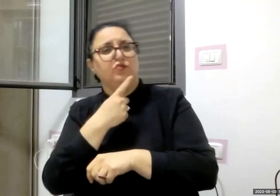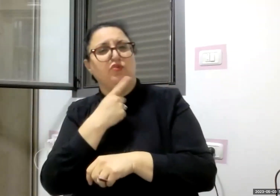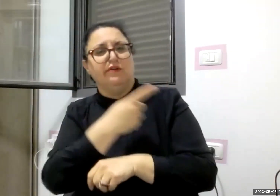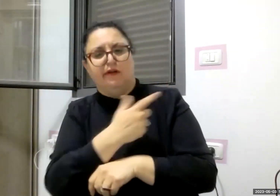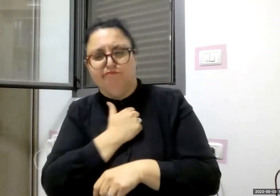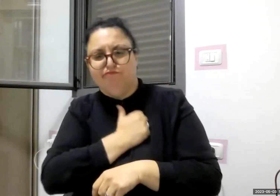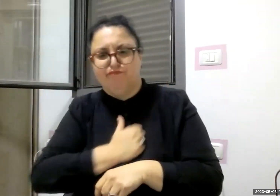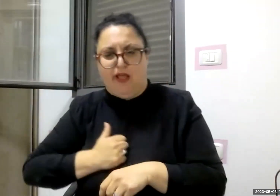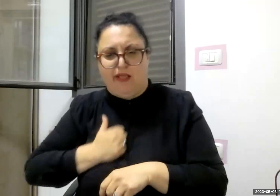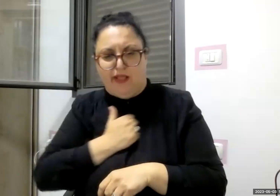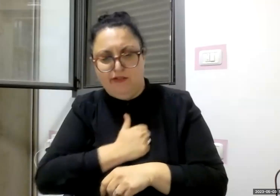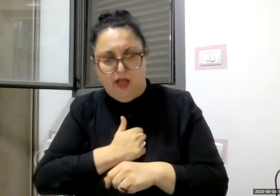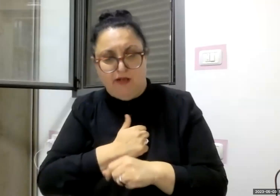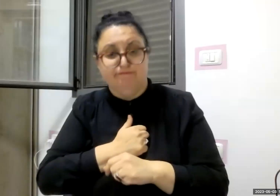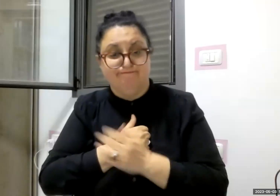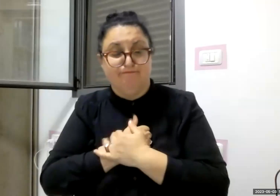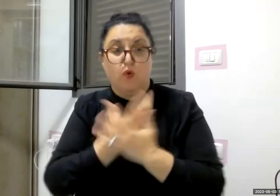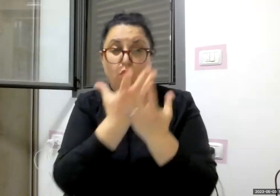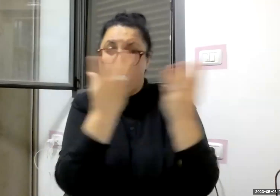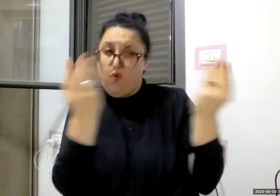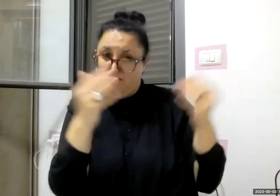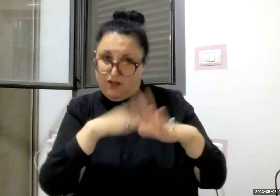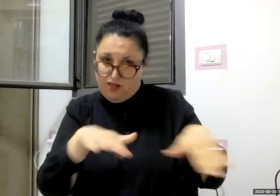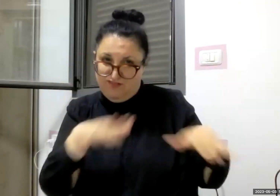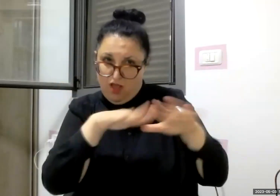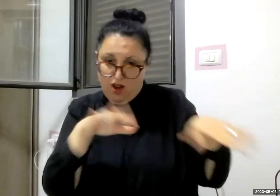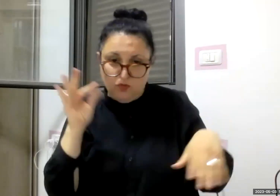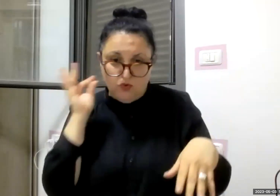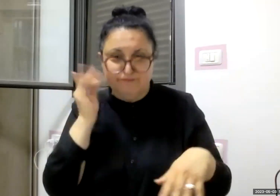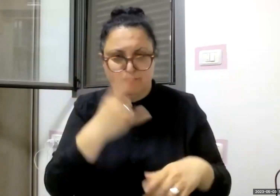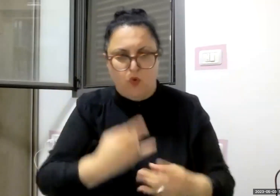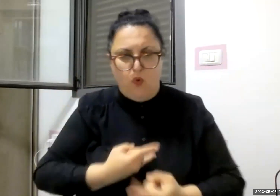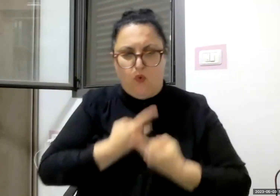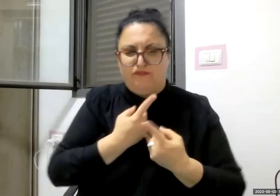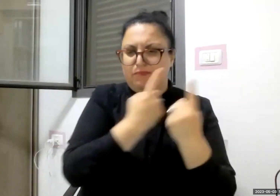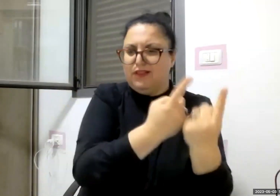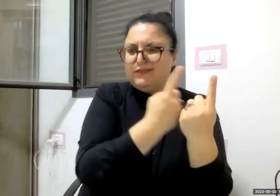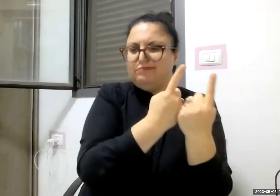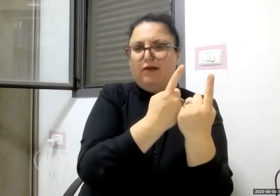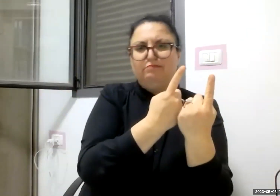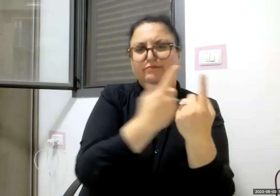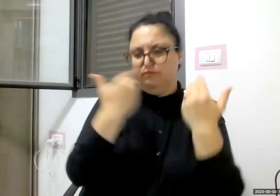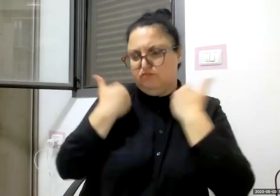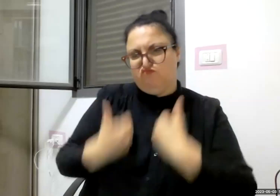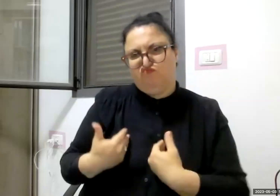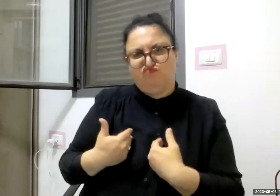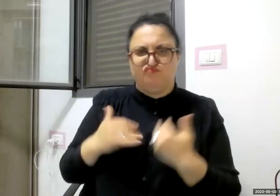ותפיסת החרשות כטרגדיה. רוב הילדים והילדות החרשים חווים את עצמם